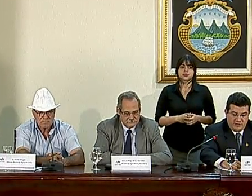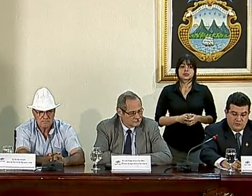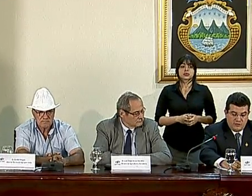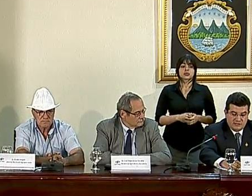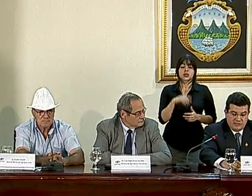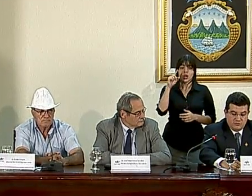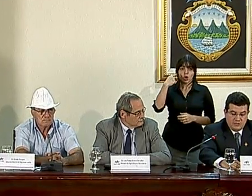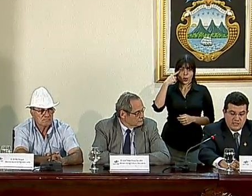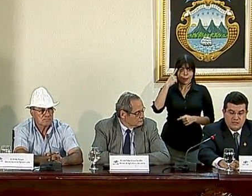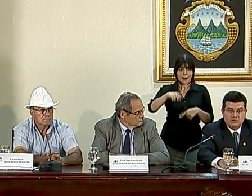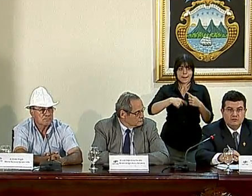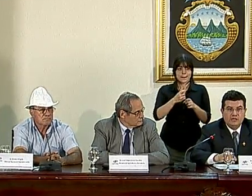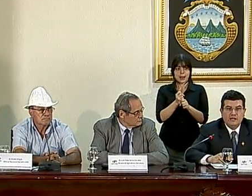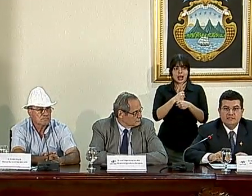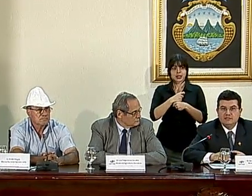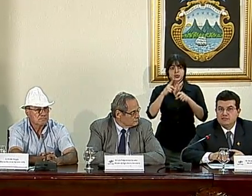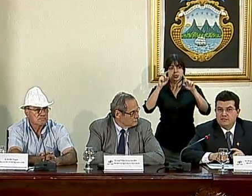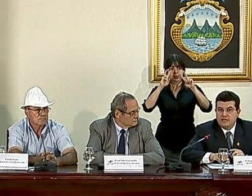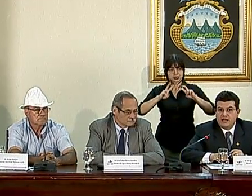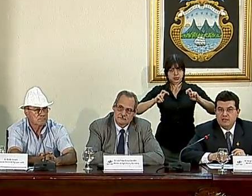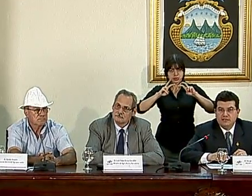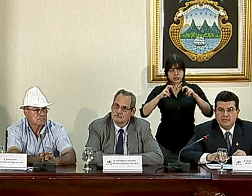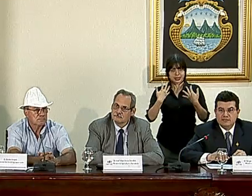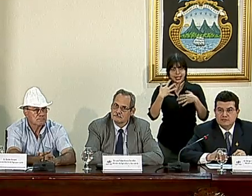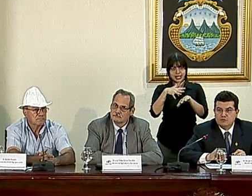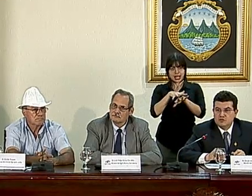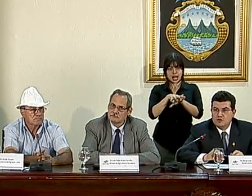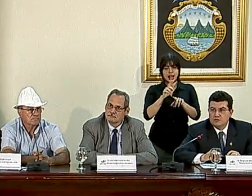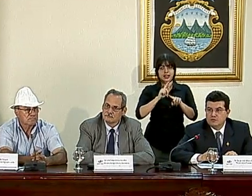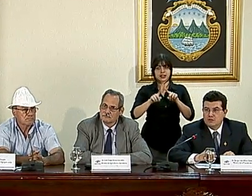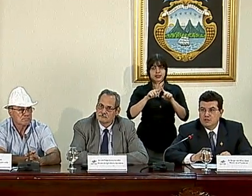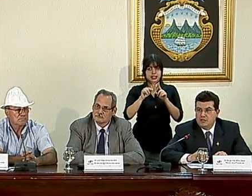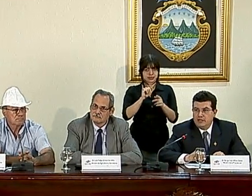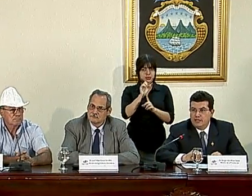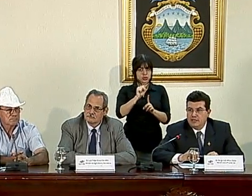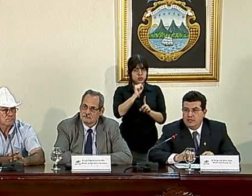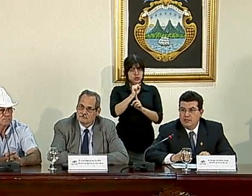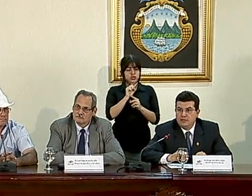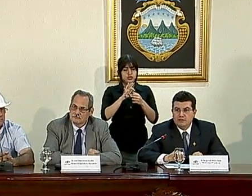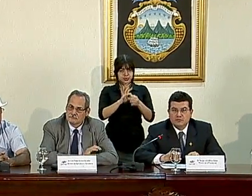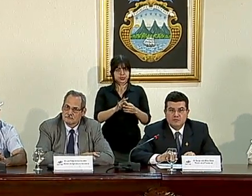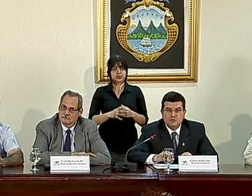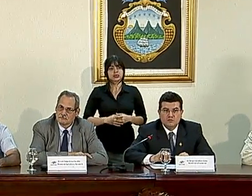El gobierno va a hacer un análisis integral de la situación,